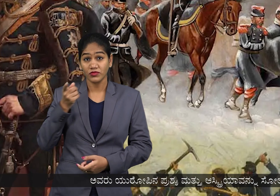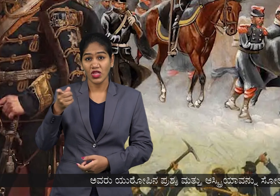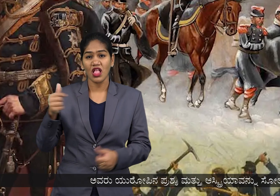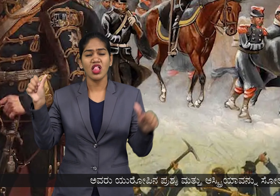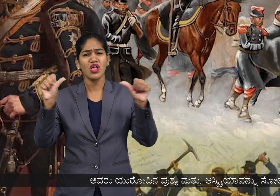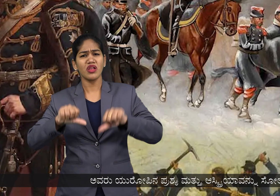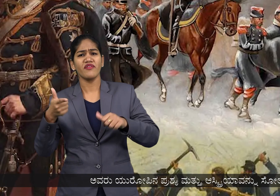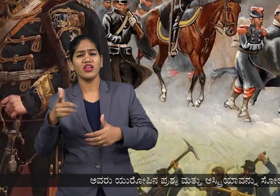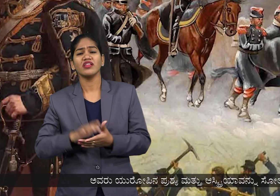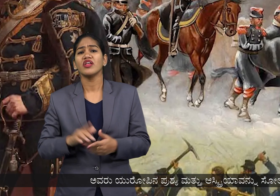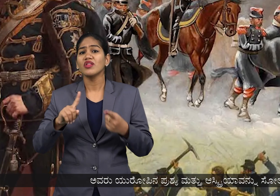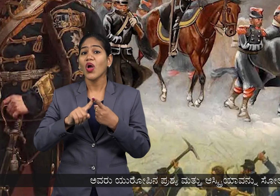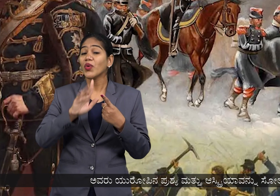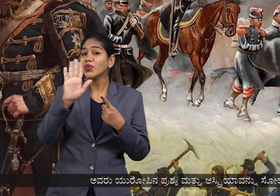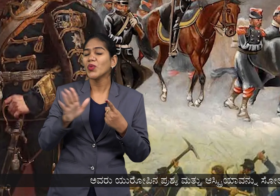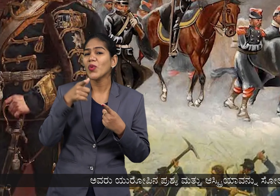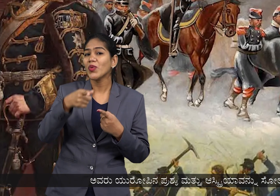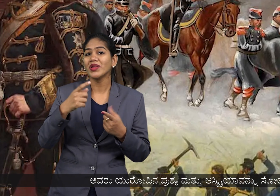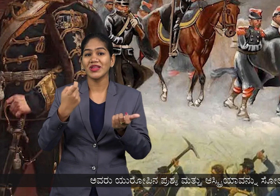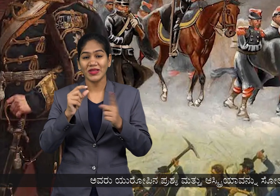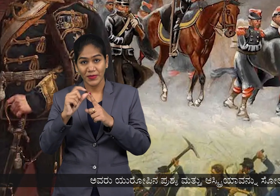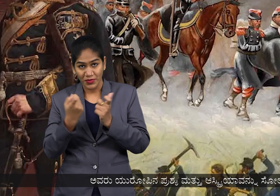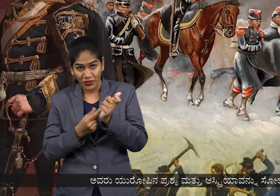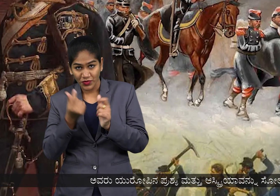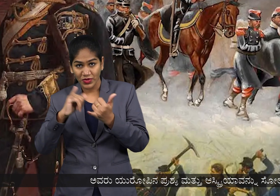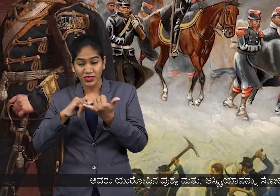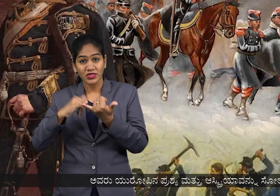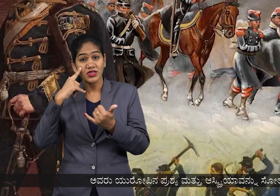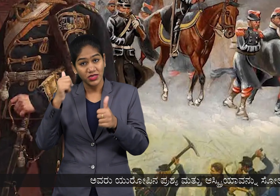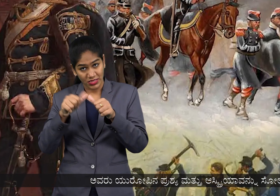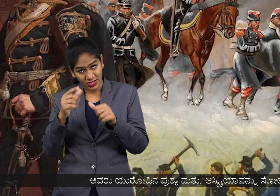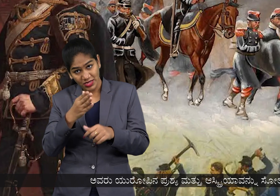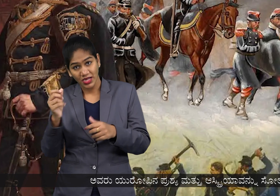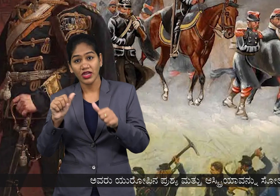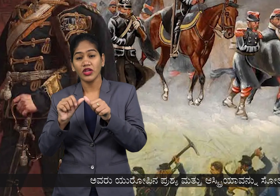ಅವರು ಯುರೋಪಿನ ಪ್ರಷ್ಯಾ ಮತ್ತು ಆಸ್ಟ್ರಿಯಾವನ್ನ ಸೋಲಿಸಿದರು.